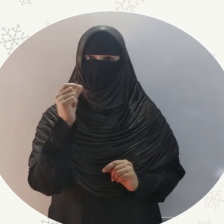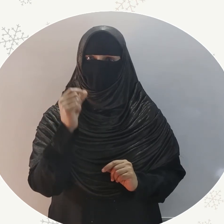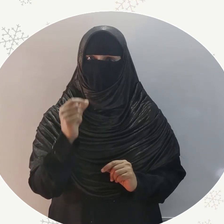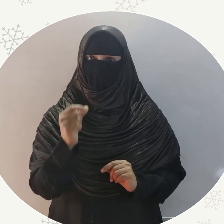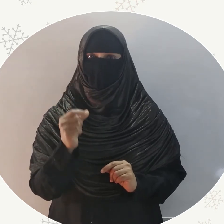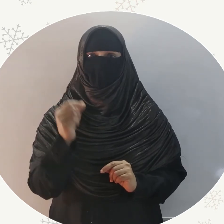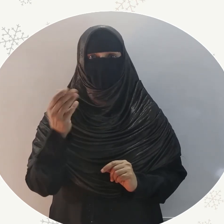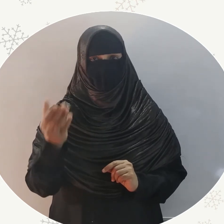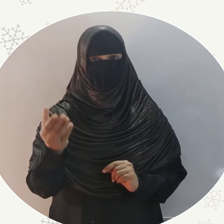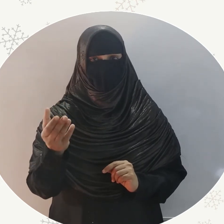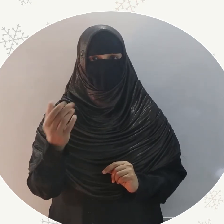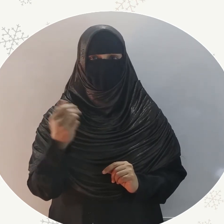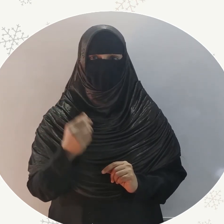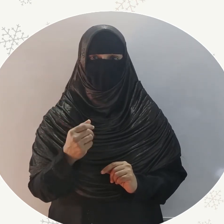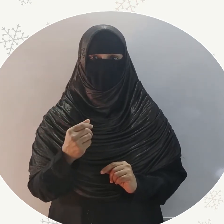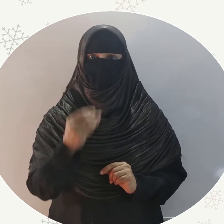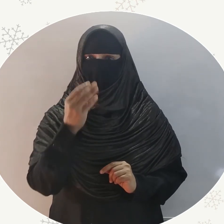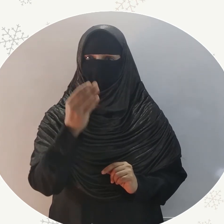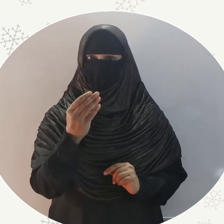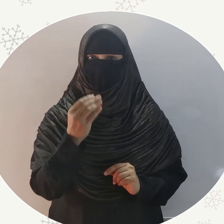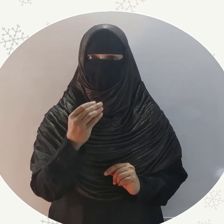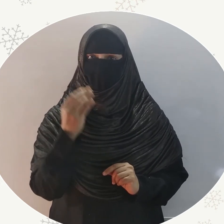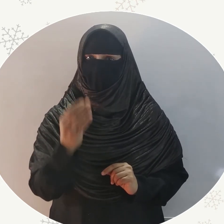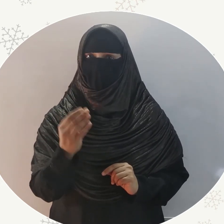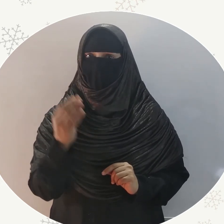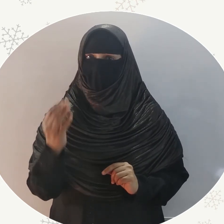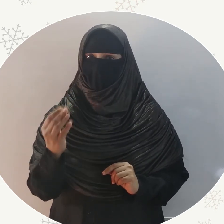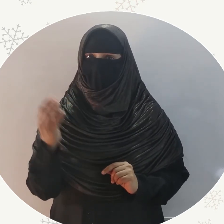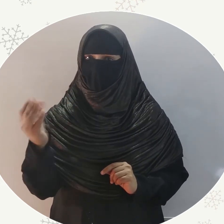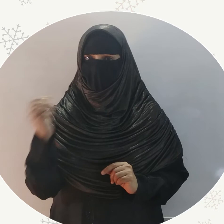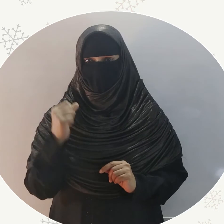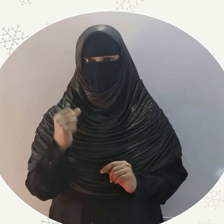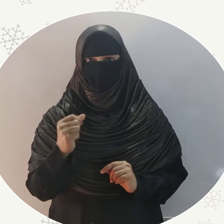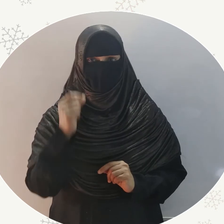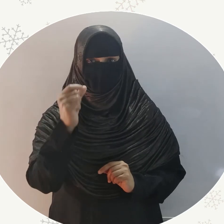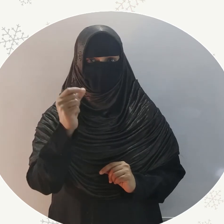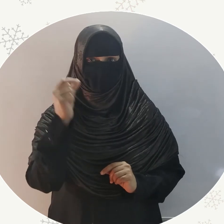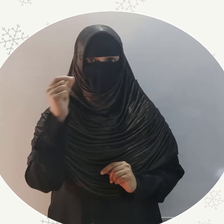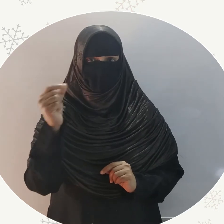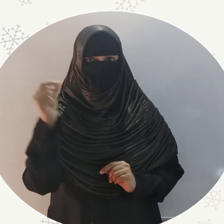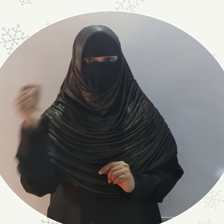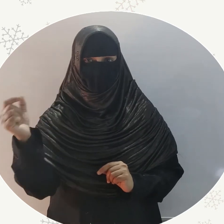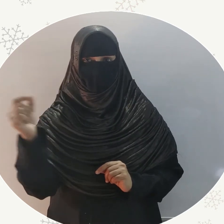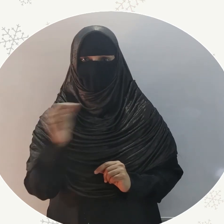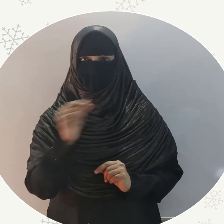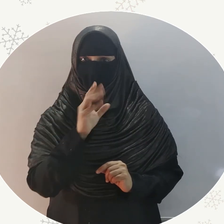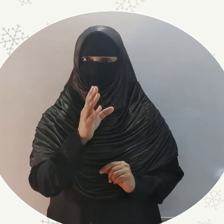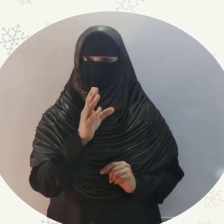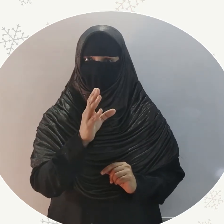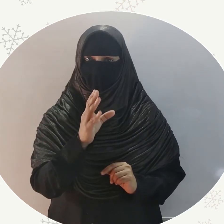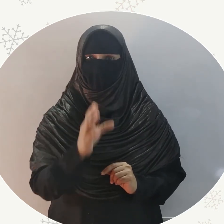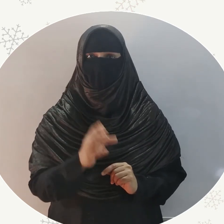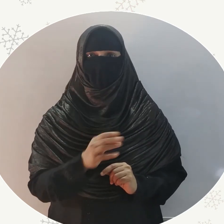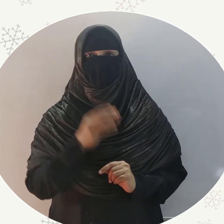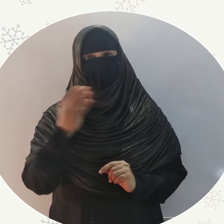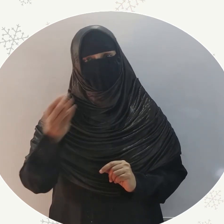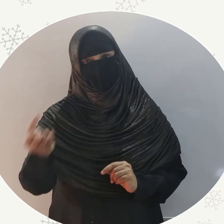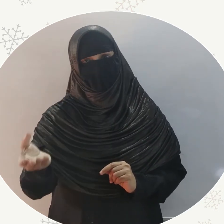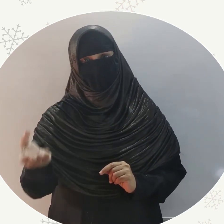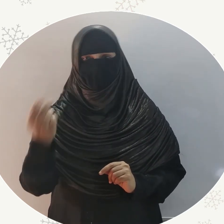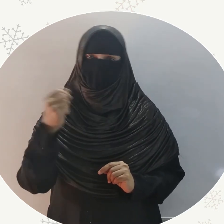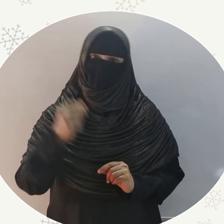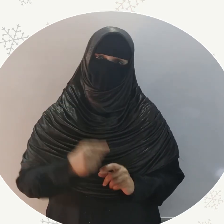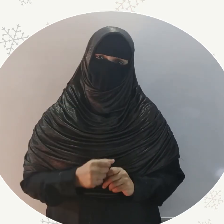എനിക്ക് ഗസ്സസ്? ഇതിന്റെ കറക്റ്റ് പ്രൊണൗൺസിയേഷൻ ആണ് കോർ, നാഷണൽ കാഡറ്റ് കോർ. നാഷണൽ കാഡറ്റ് കോർ. നമ്മൾ പലരും എങ്ങനെയാണ് വായിക്കുന്നത്?